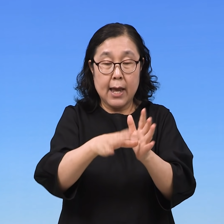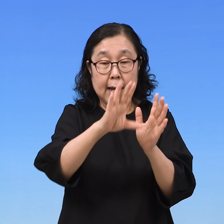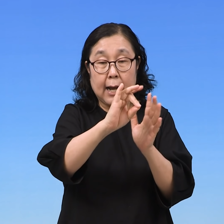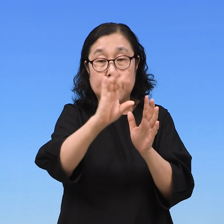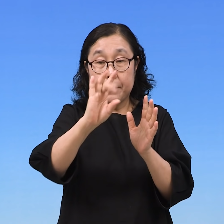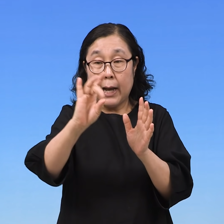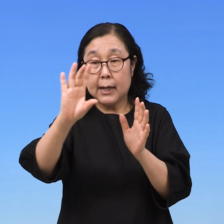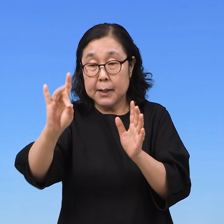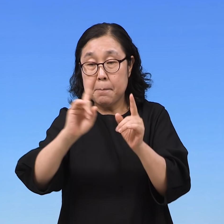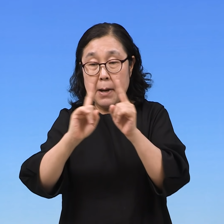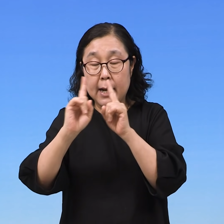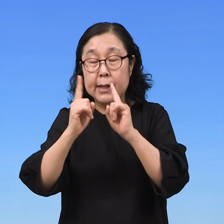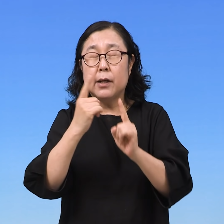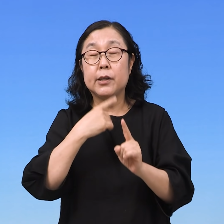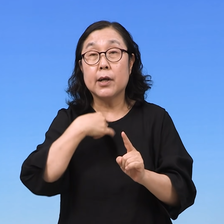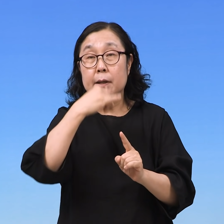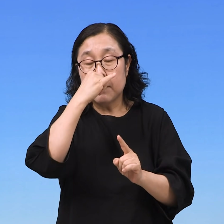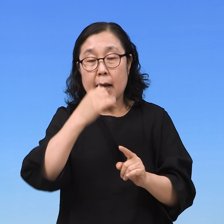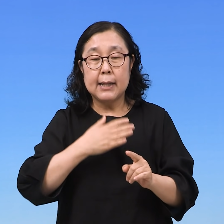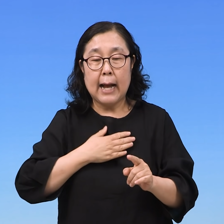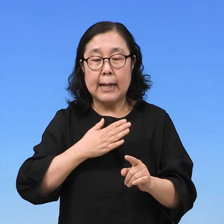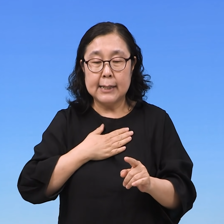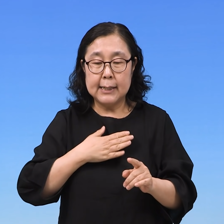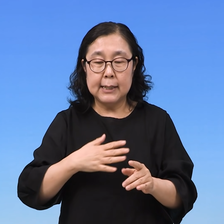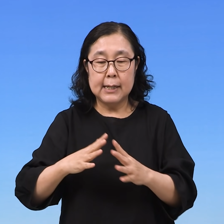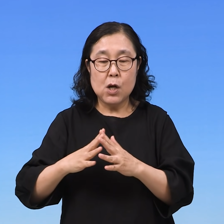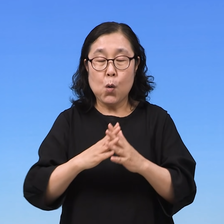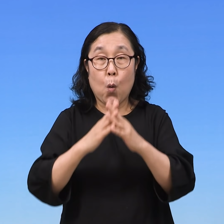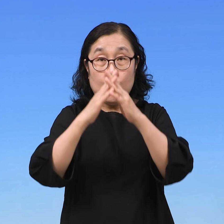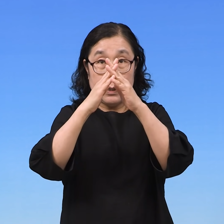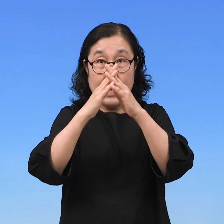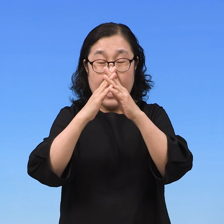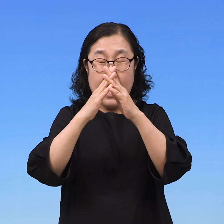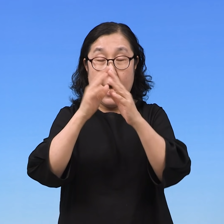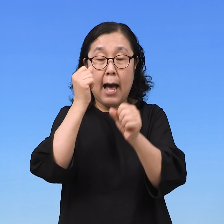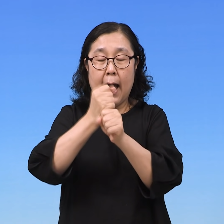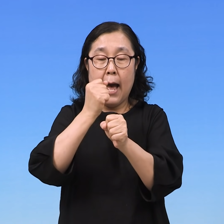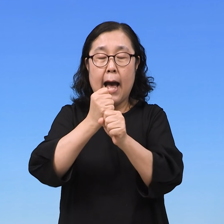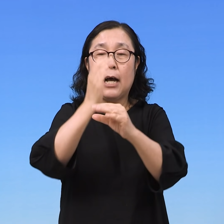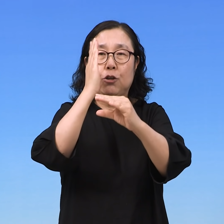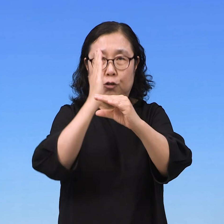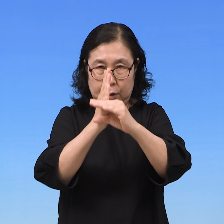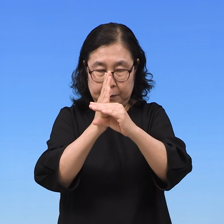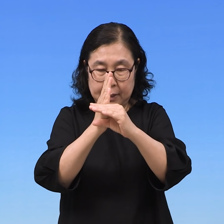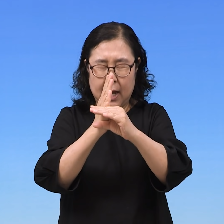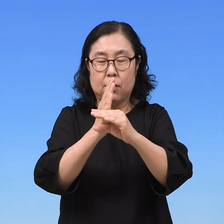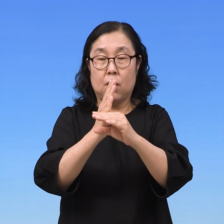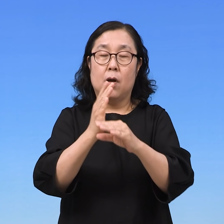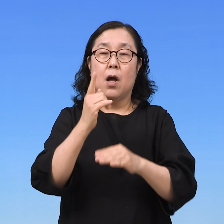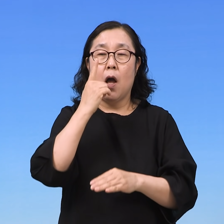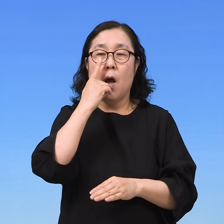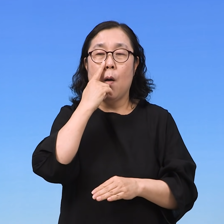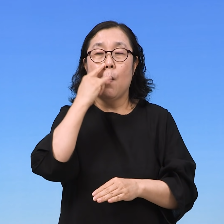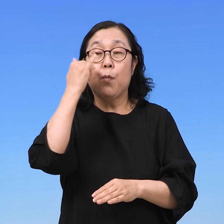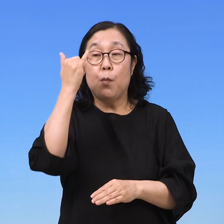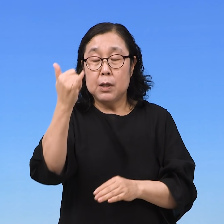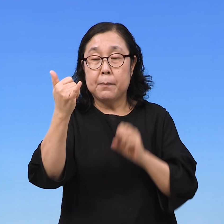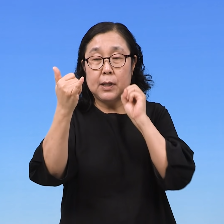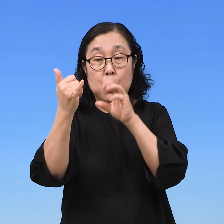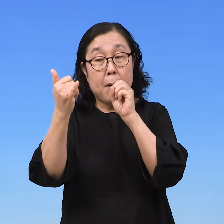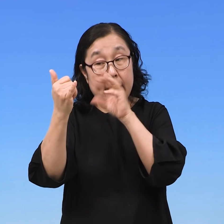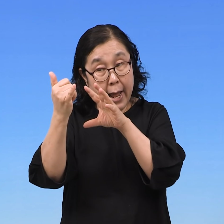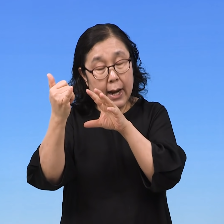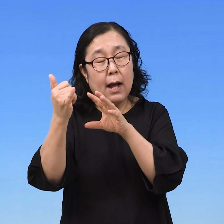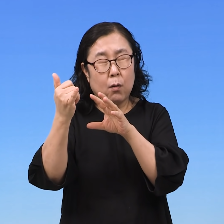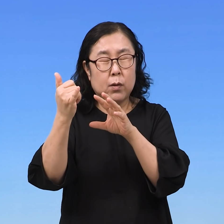따라해봐. 나는 공사 중입니다. 따라해. 그리고 이거 집에 가서 엄마 아빠한테 꼭